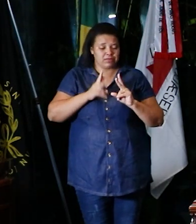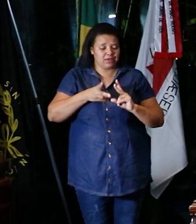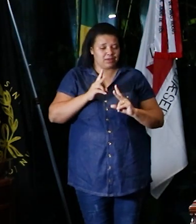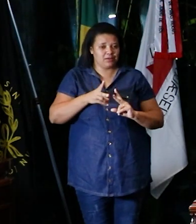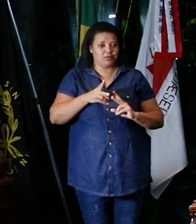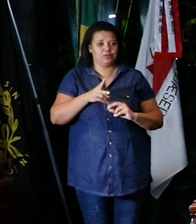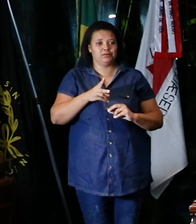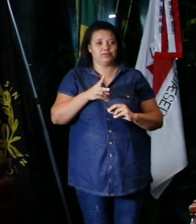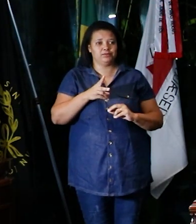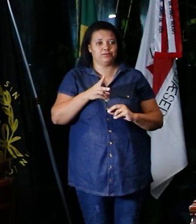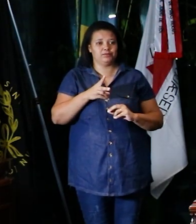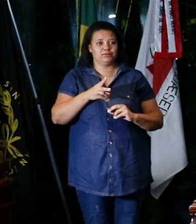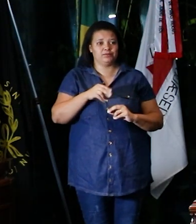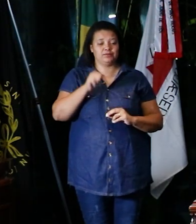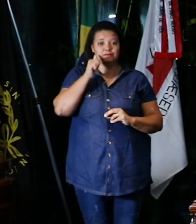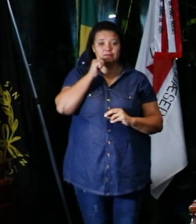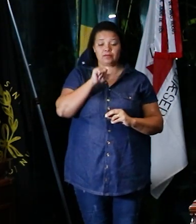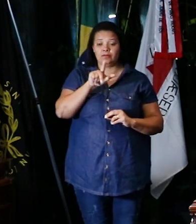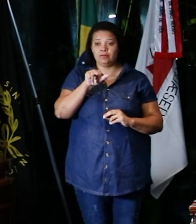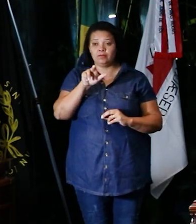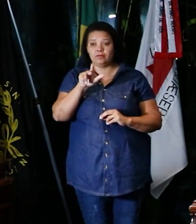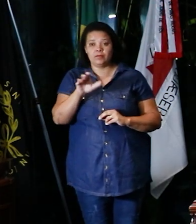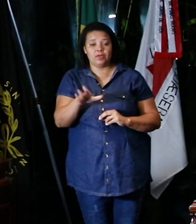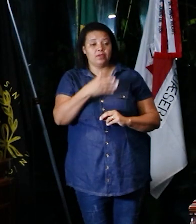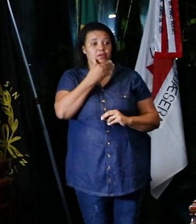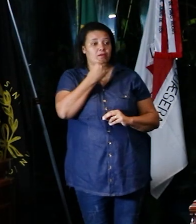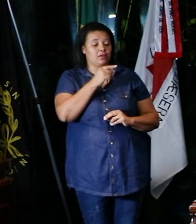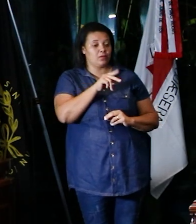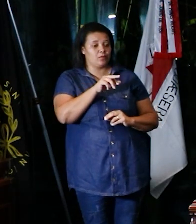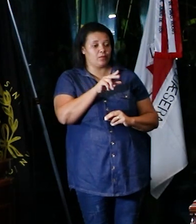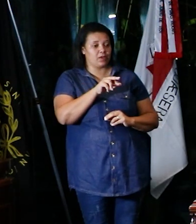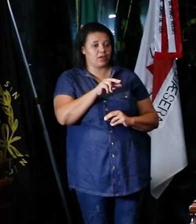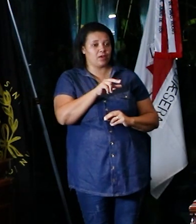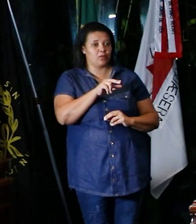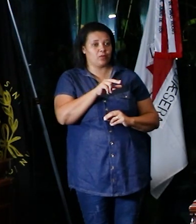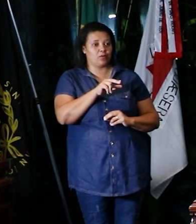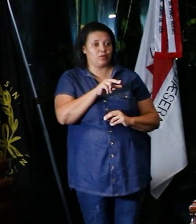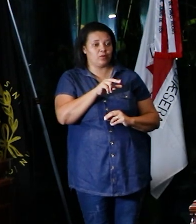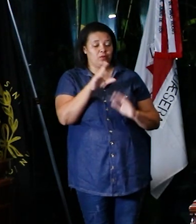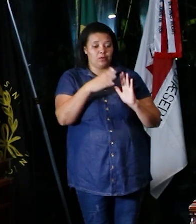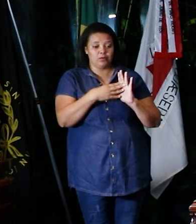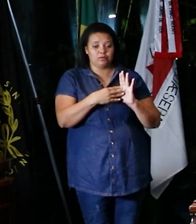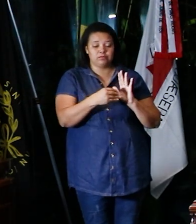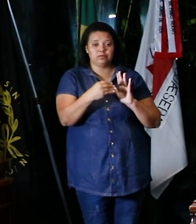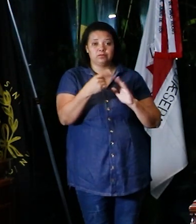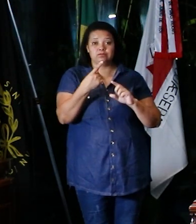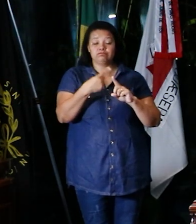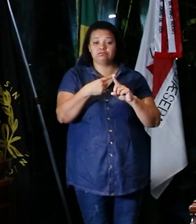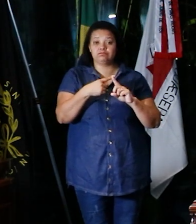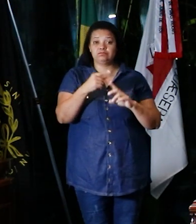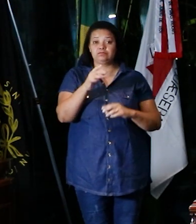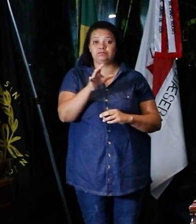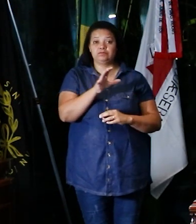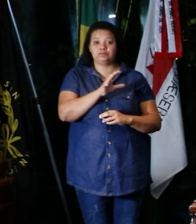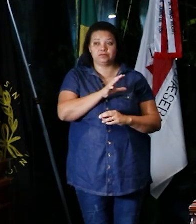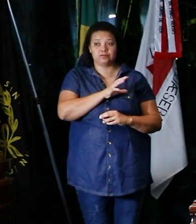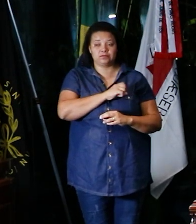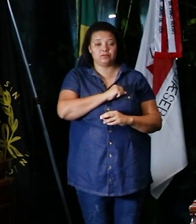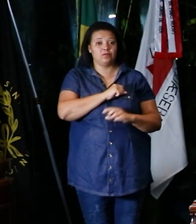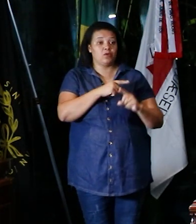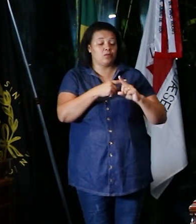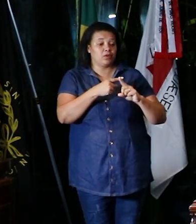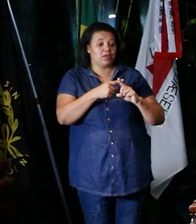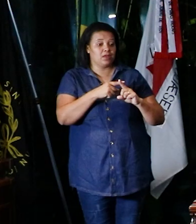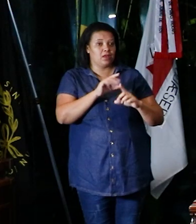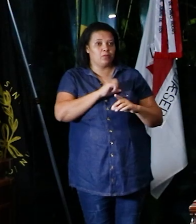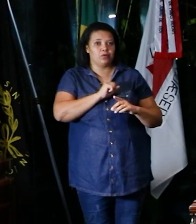mesma, irmã e irmão, retrato espéculo, por que amou? Por que amou